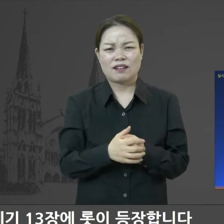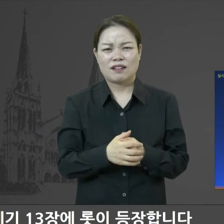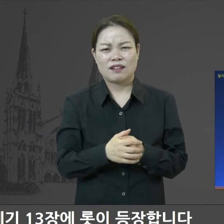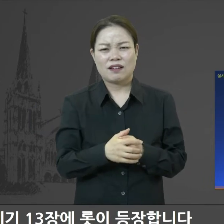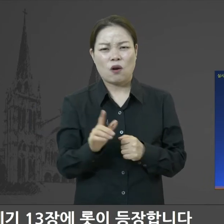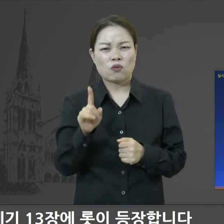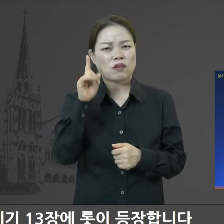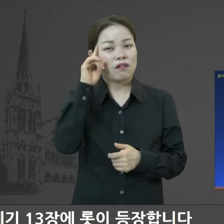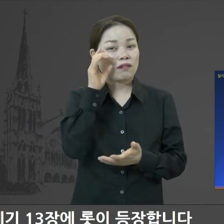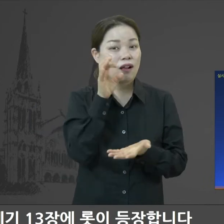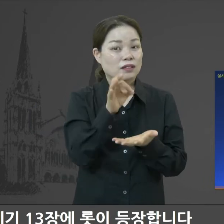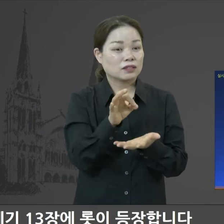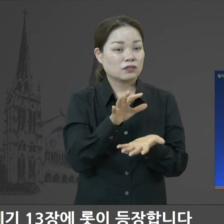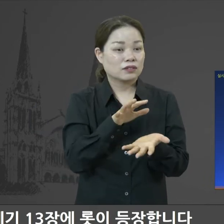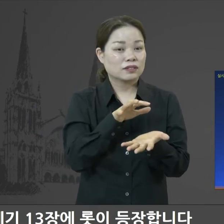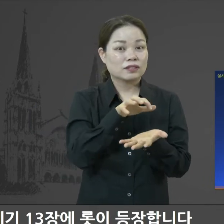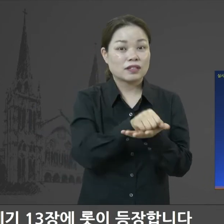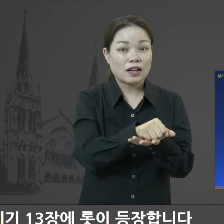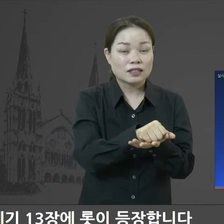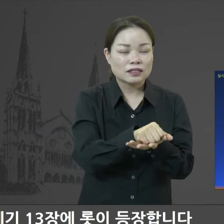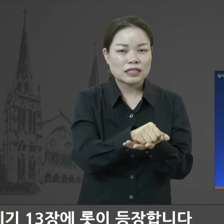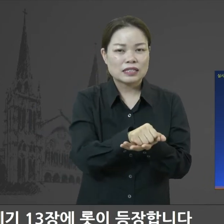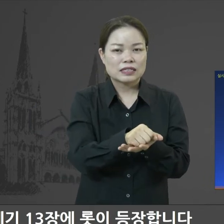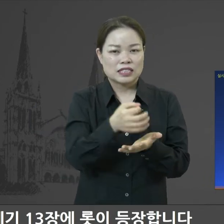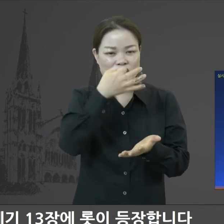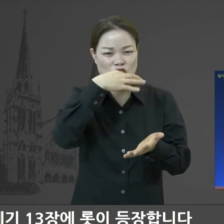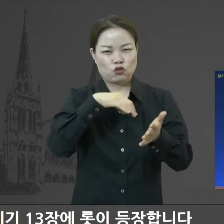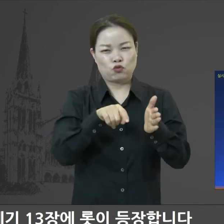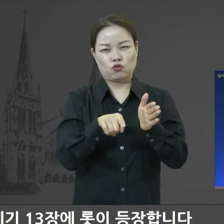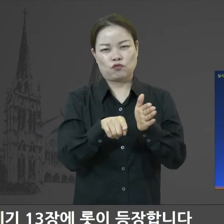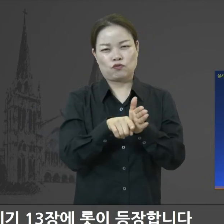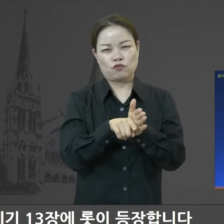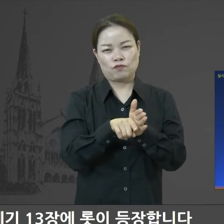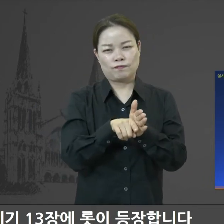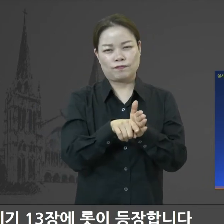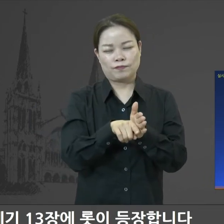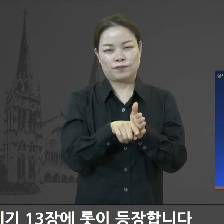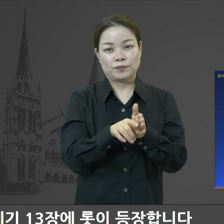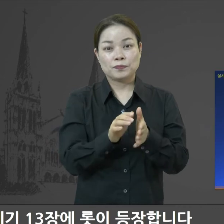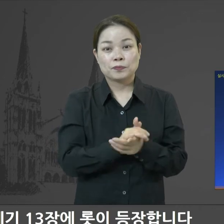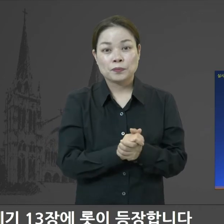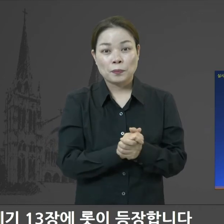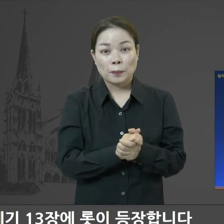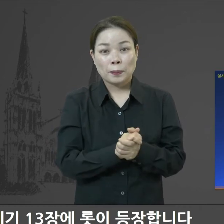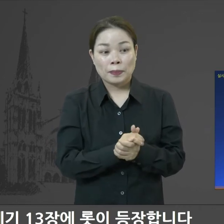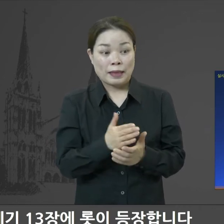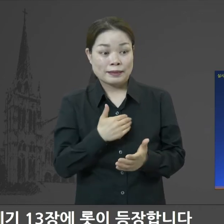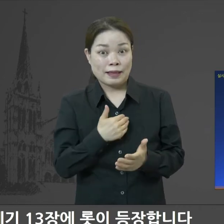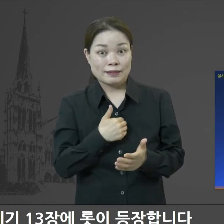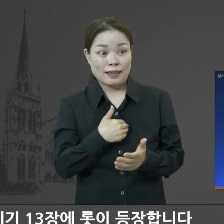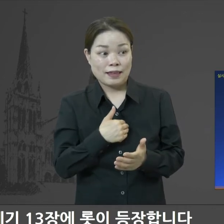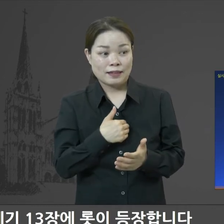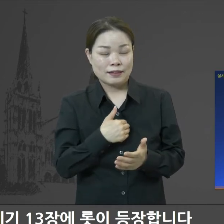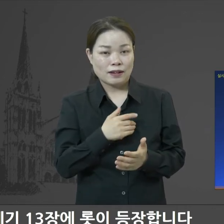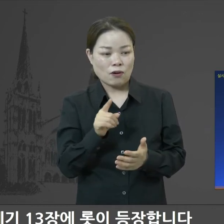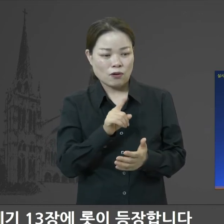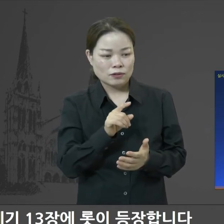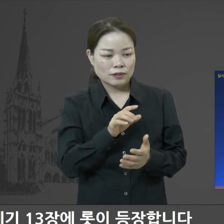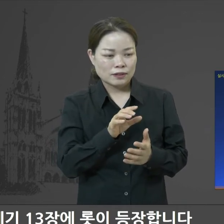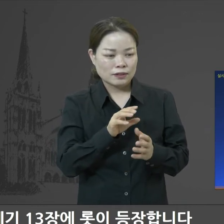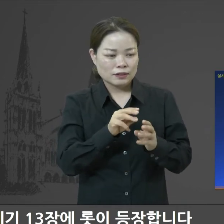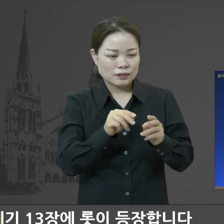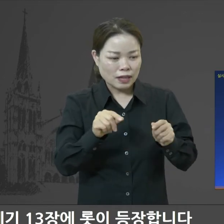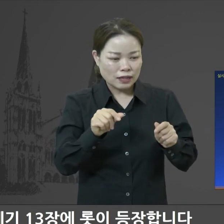어떤 가치로 땅을 찾냐면 이득의 논리, 이익의 논리. 다시 말하면 나에게 어떤 땅이 이득이